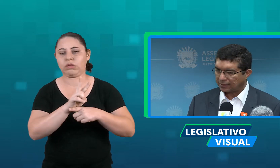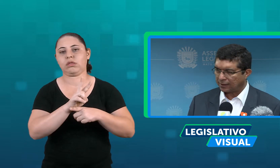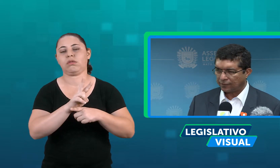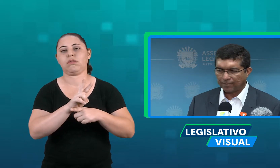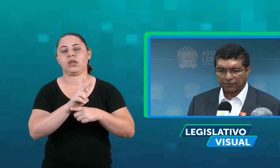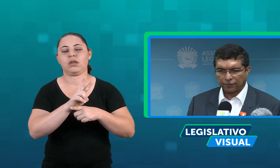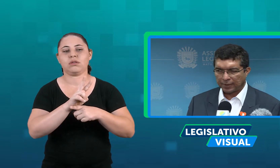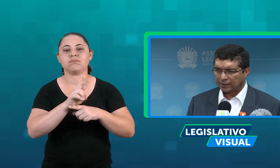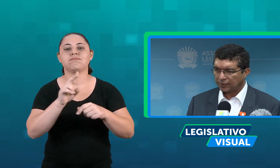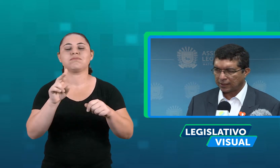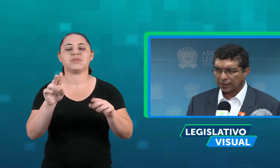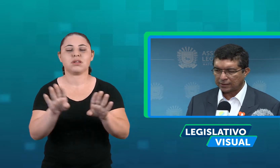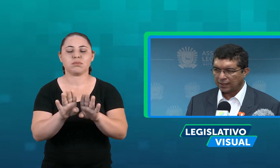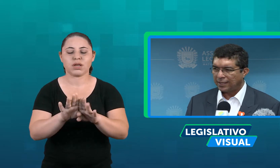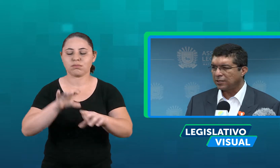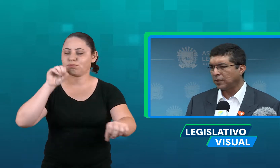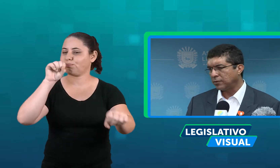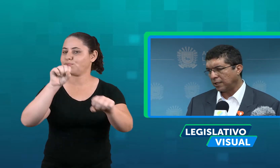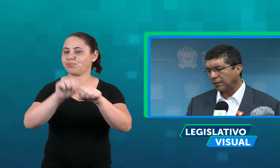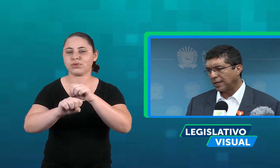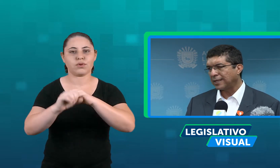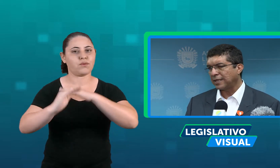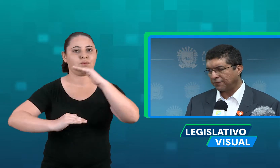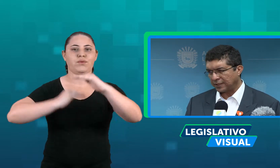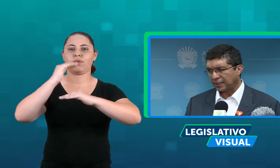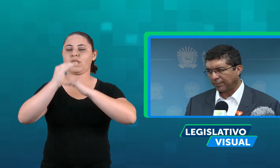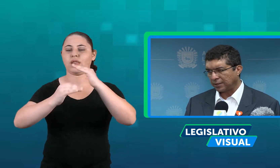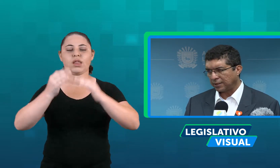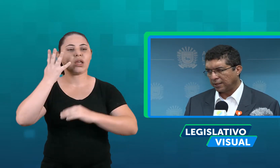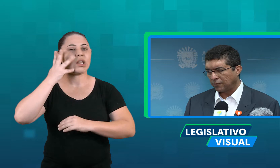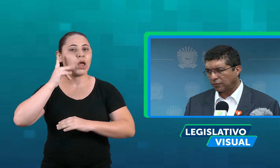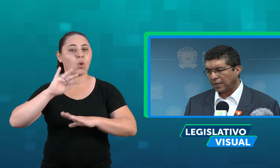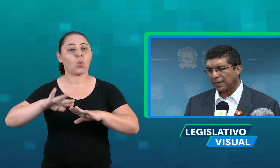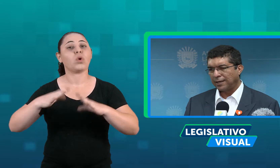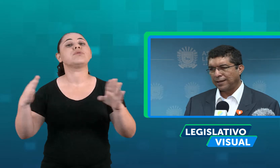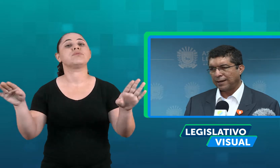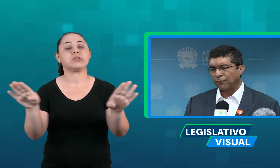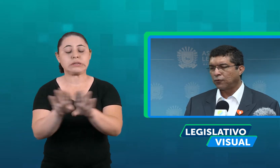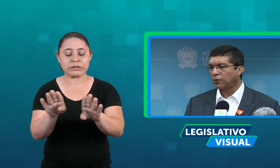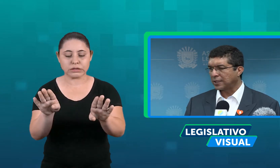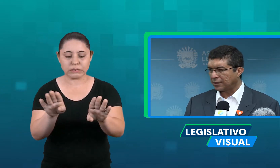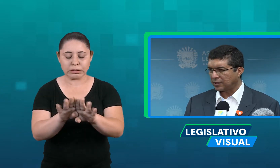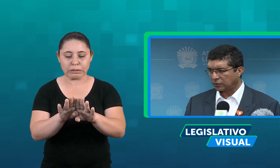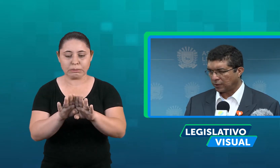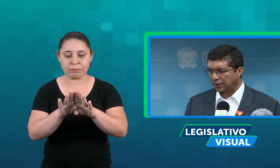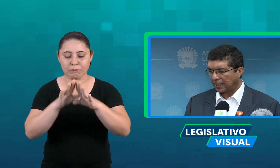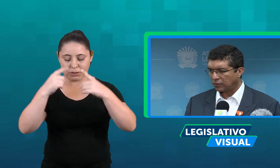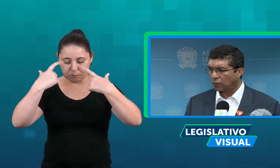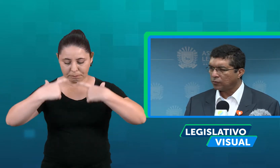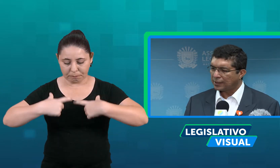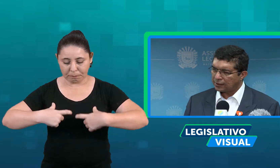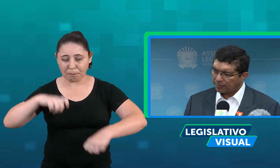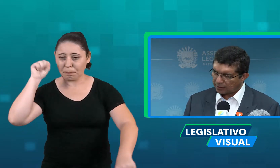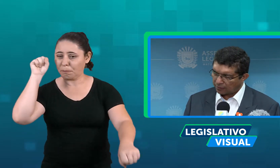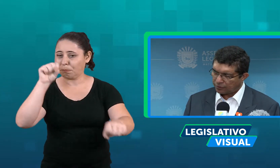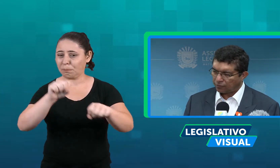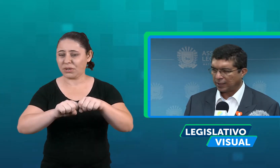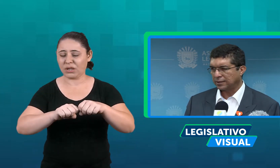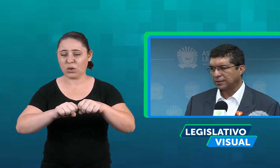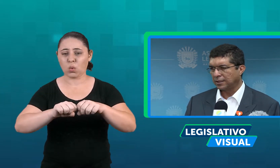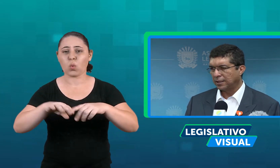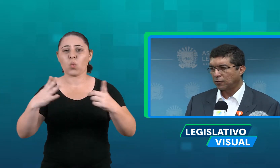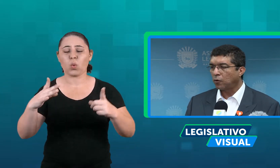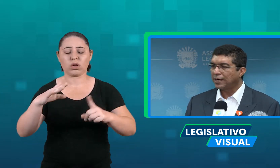extremamente lesiva para a formação da criança e, quando não, até fisicamente, quando há o contato sexual direto com transmissão